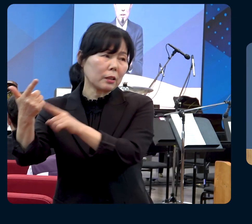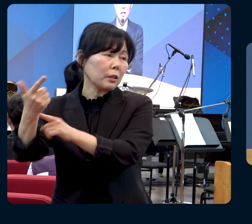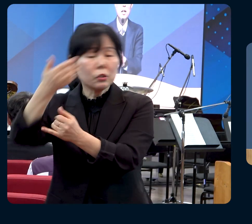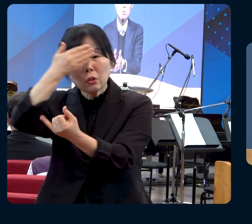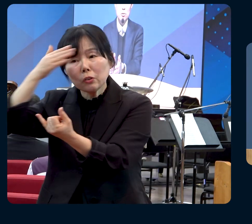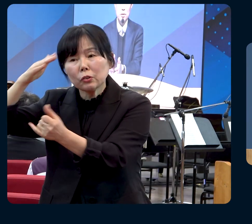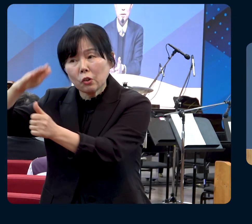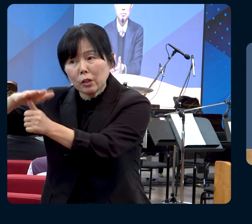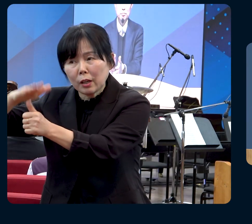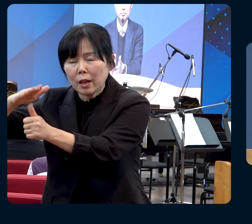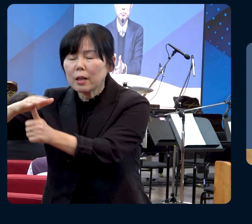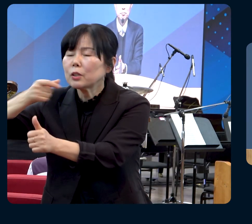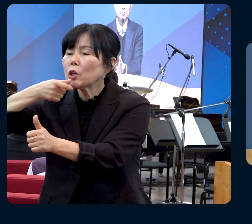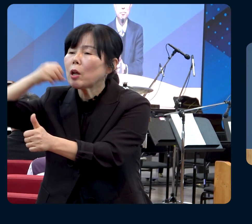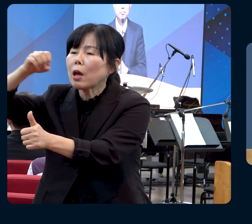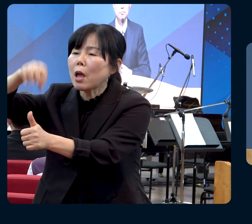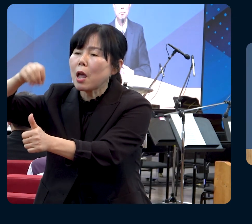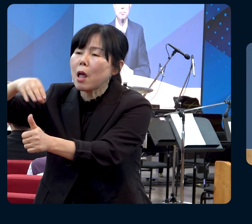청년에게 세례를 줬어요.